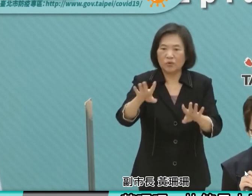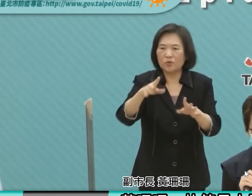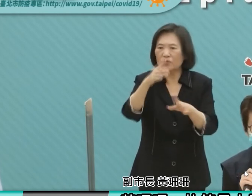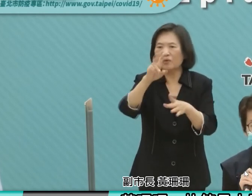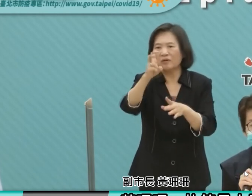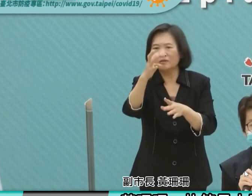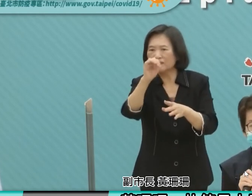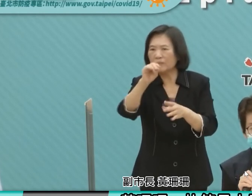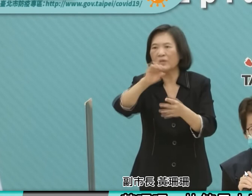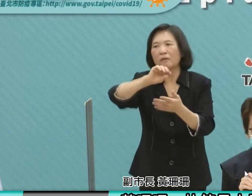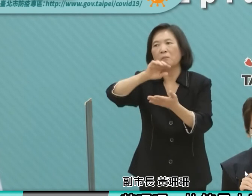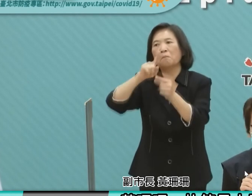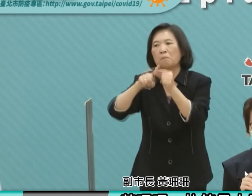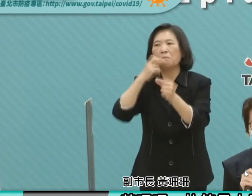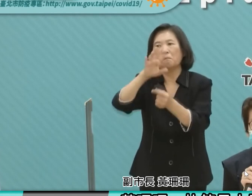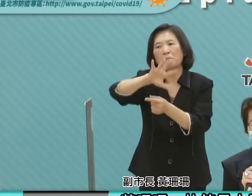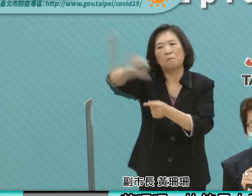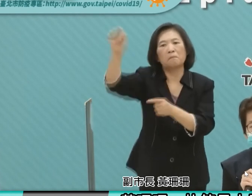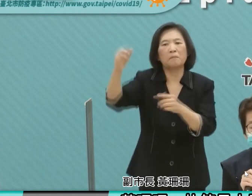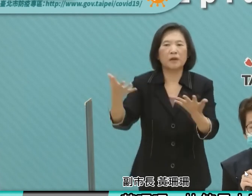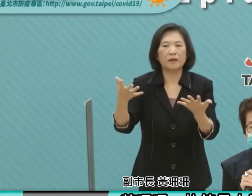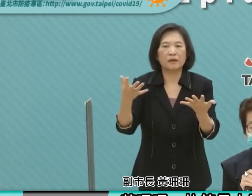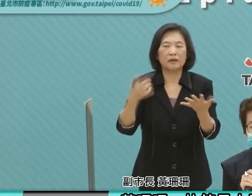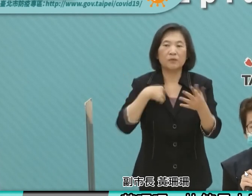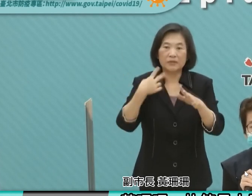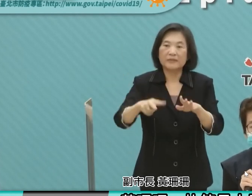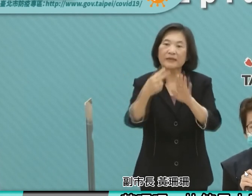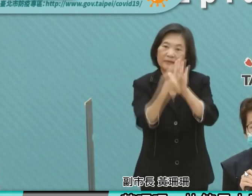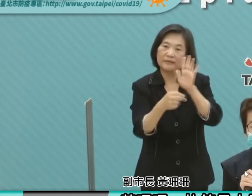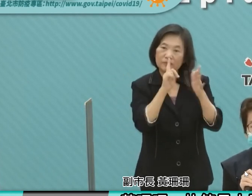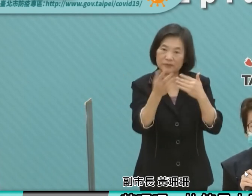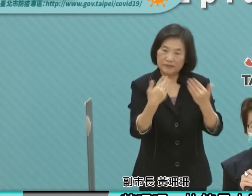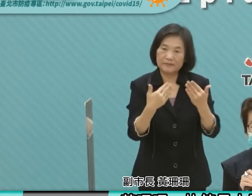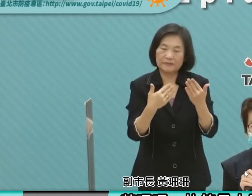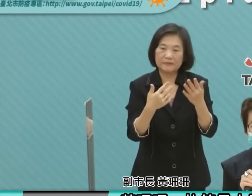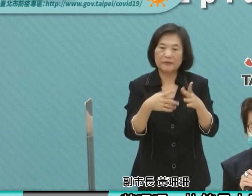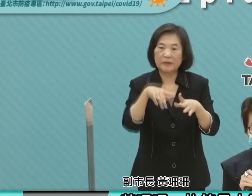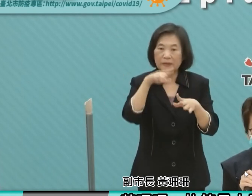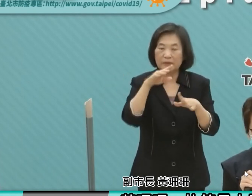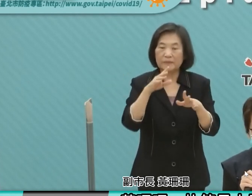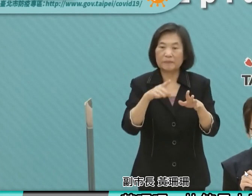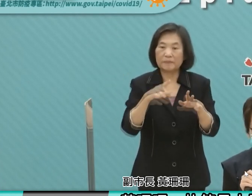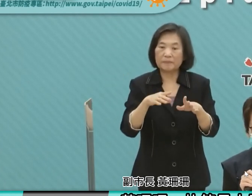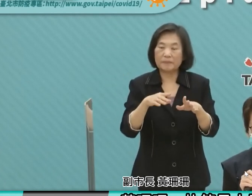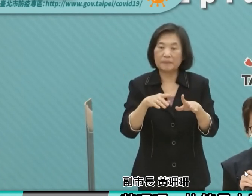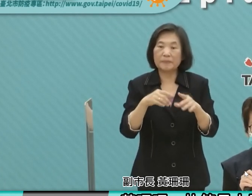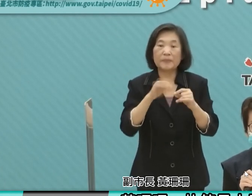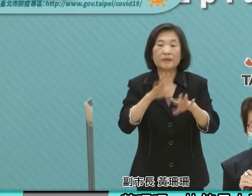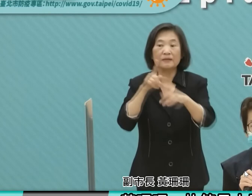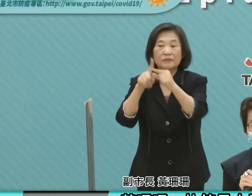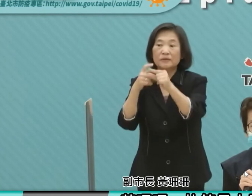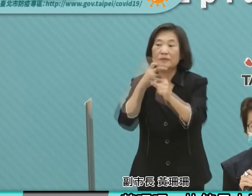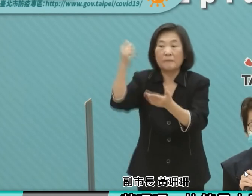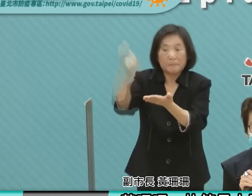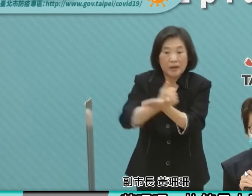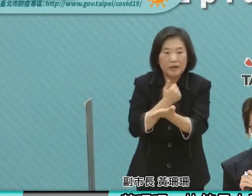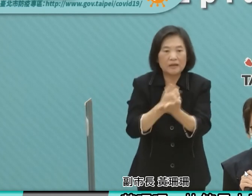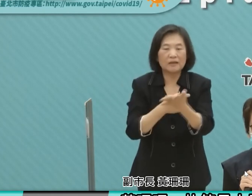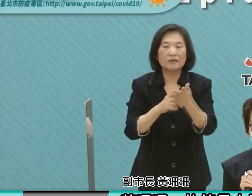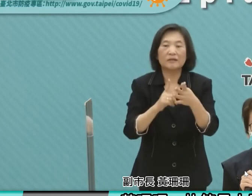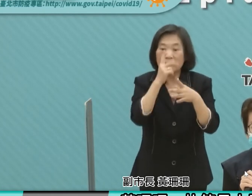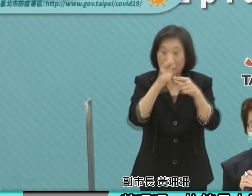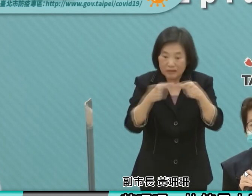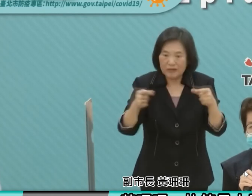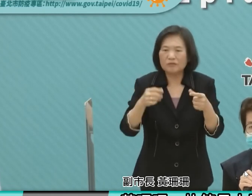们希望把这事情理清楚，再强调一次，并不是政府中央政府拨给我们的快筛剂不